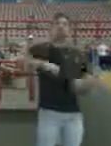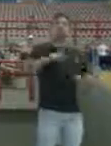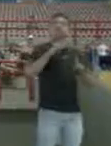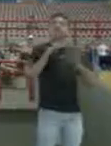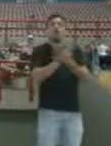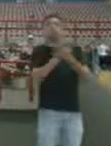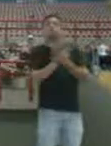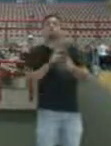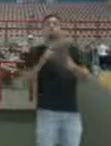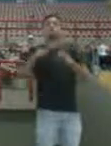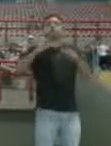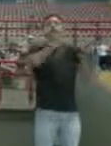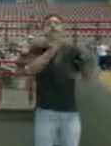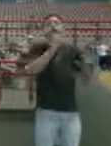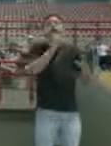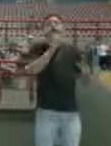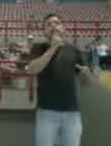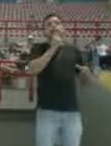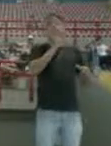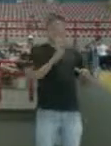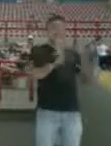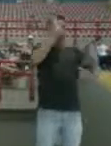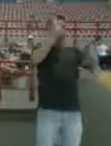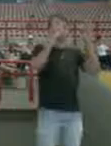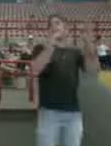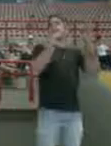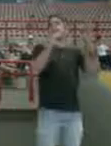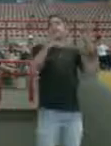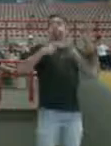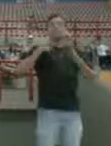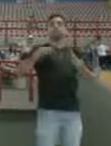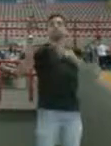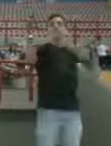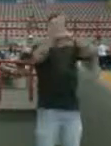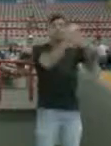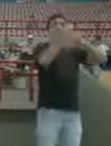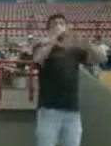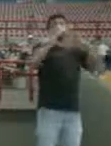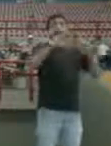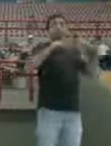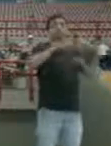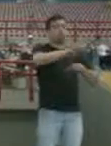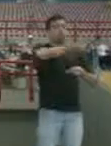alguns setores nós não temos ainda controle tecnológico, nós dependemos dos outros. Mas em muitos